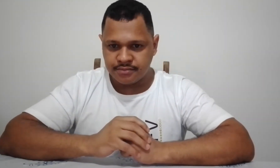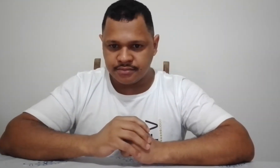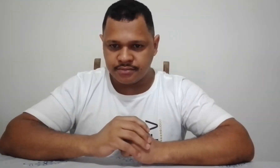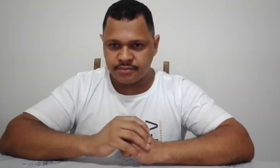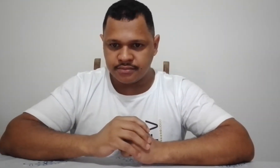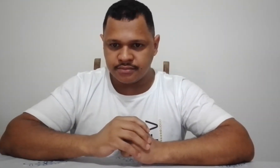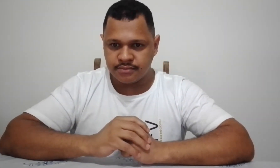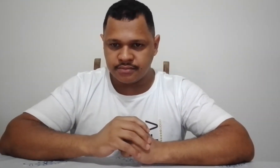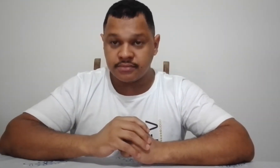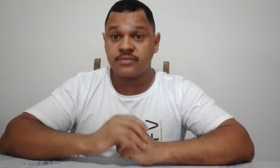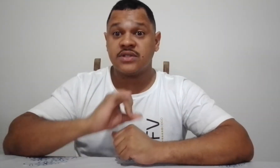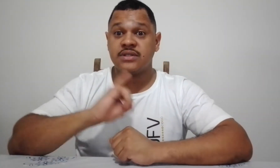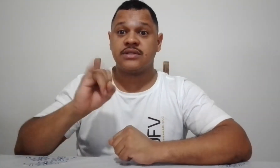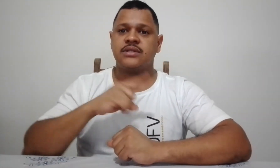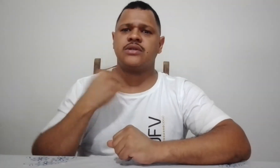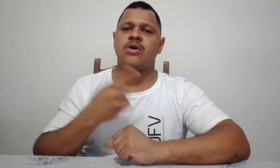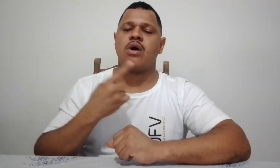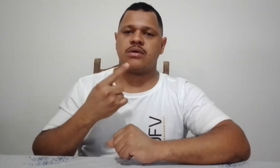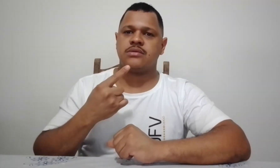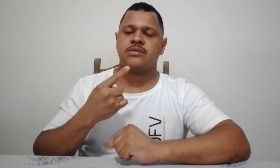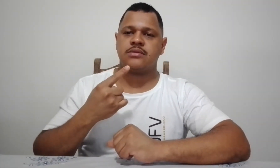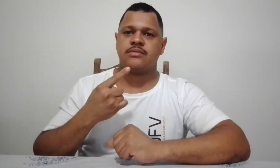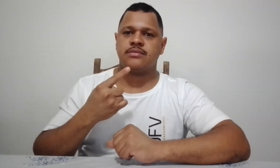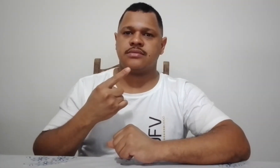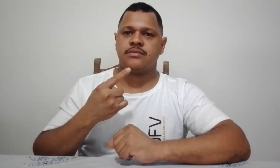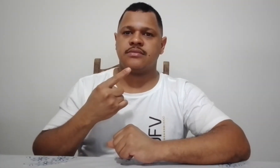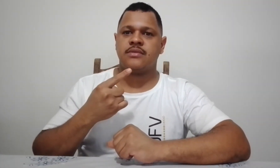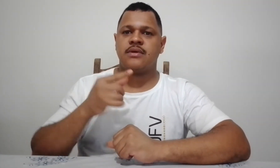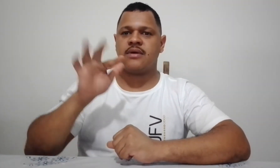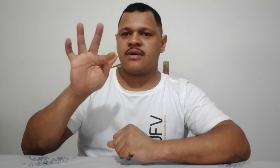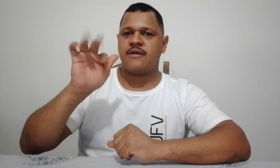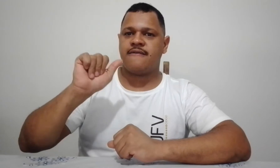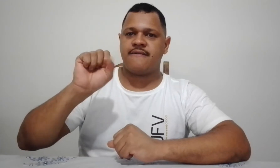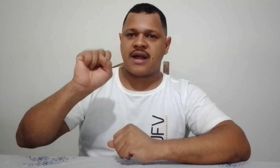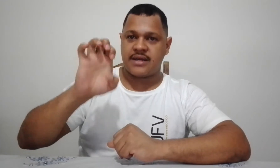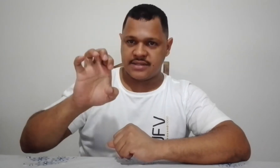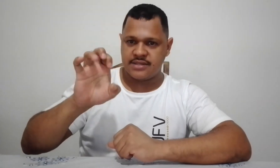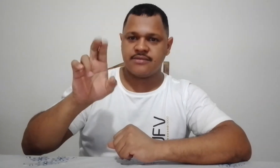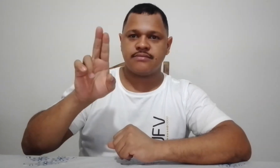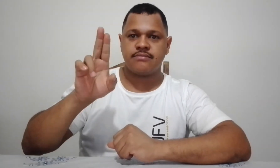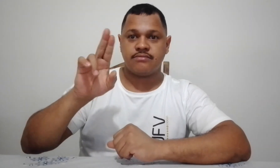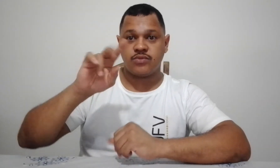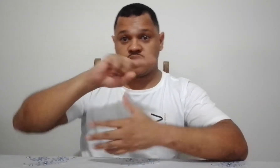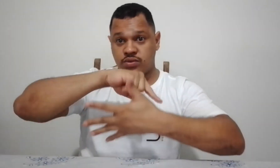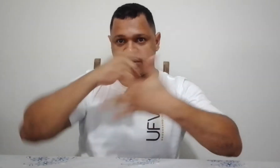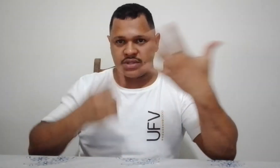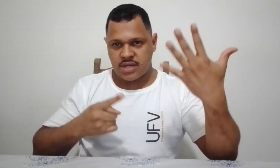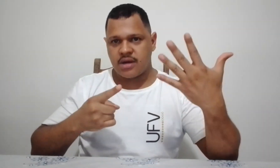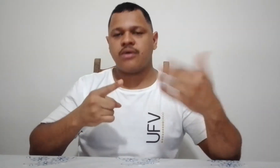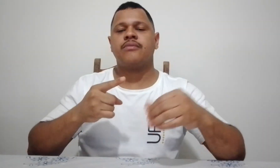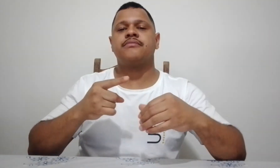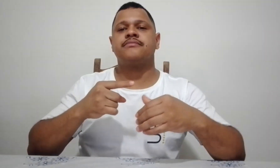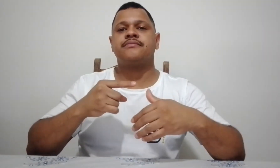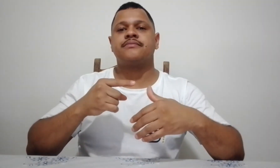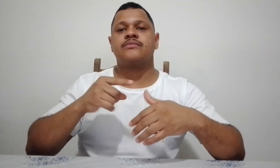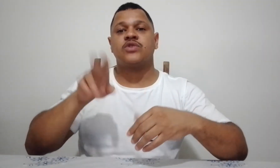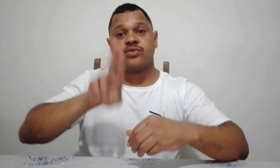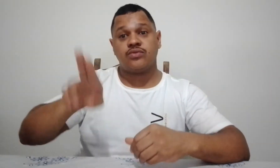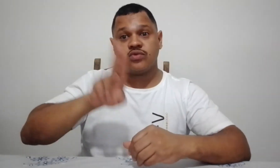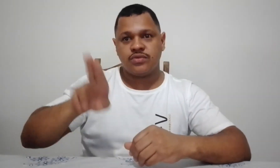Se a gente considerar um sinal, então, com fase e aplicar o operador rotacional, vamos observar o seguinte,